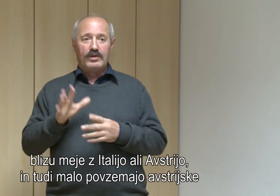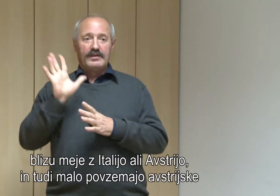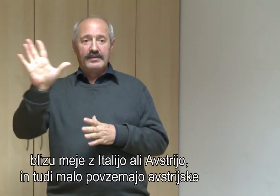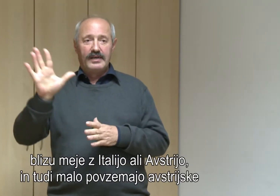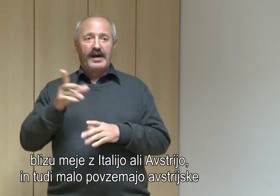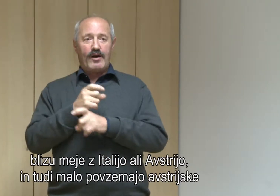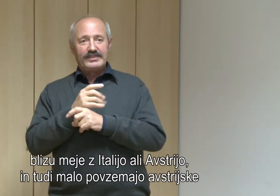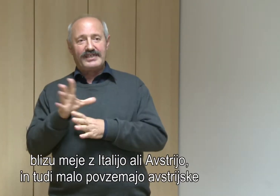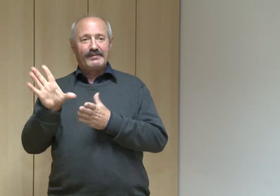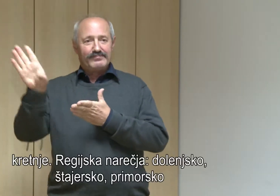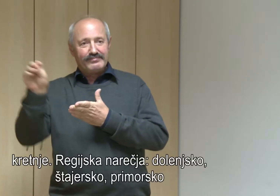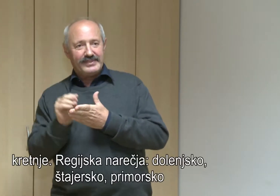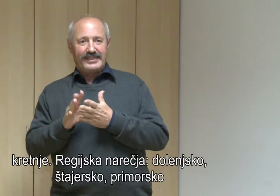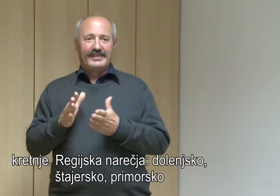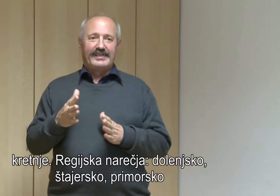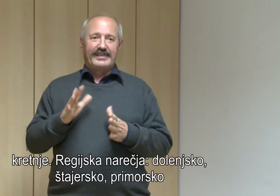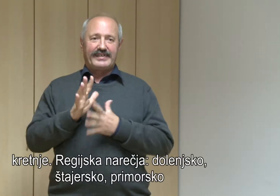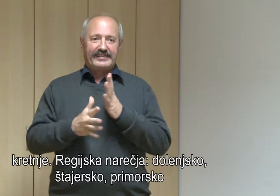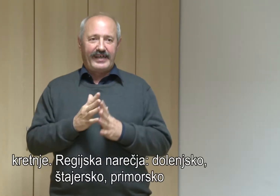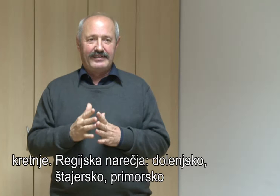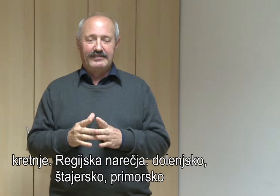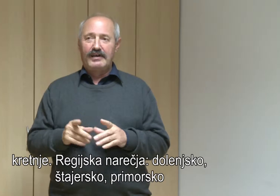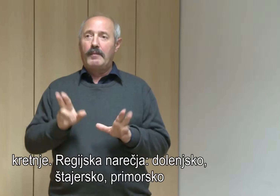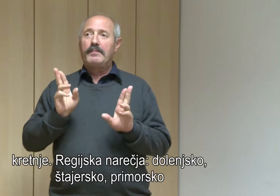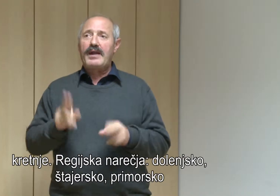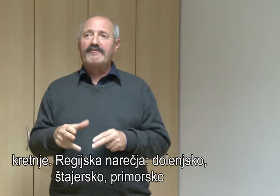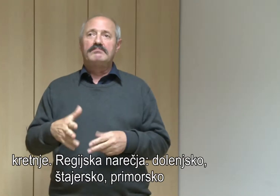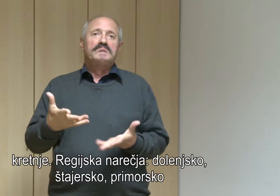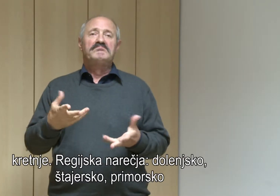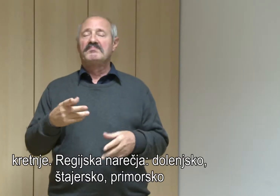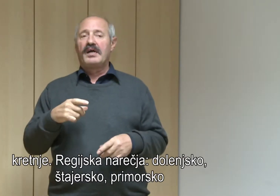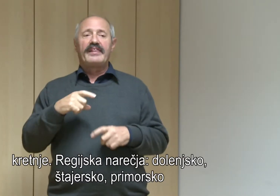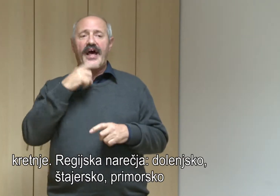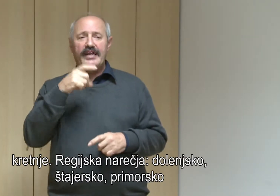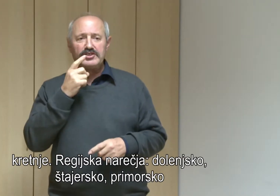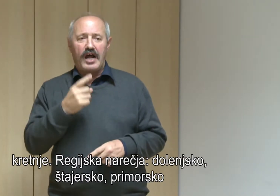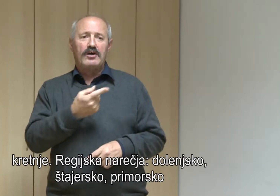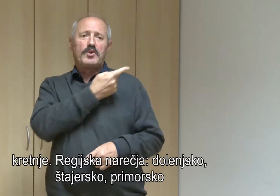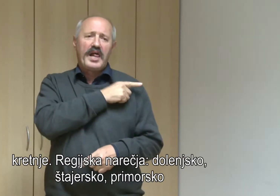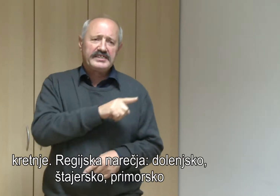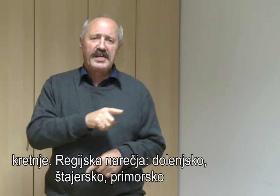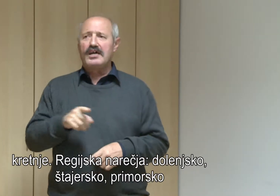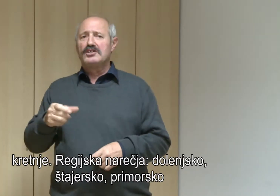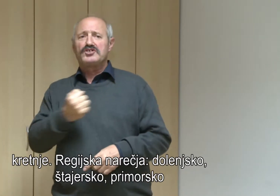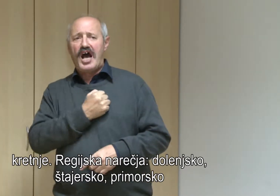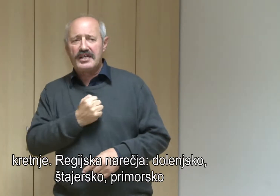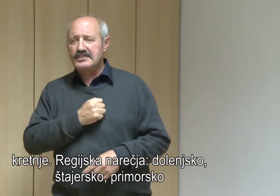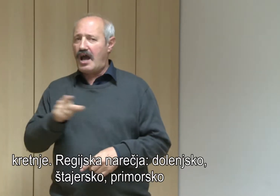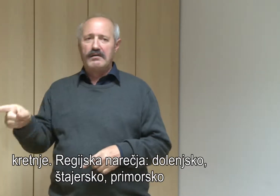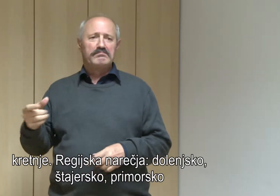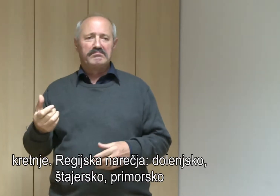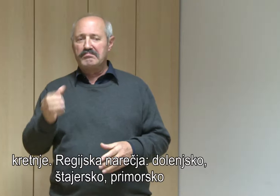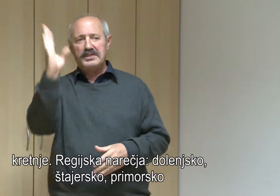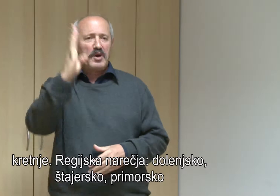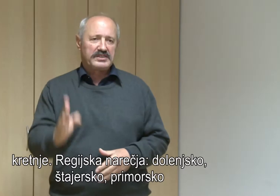malo, ali se kretni. Tako, najrečna, Perinska,